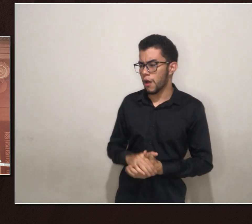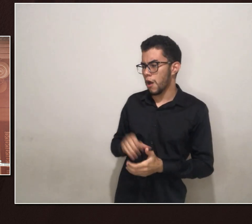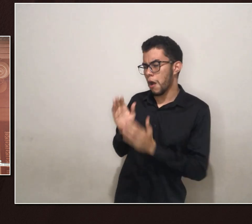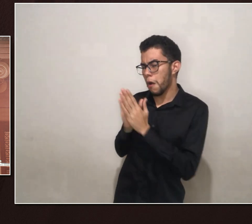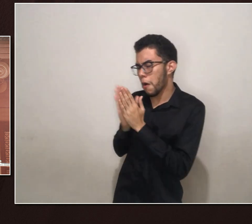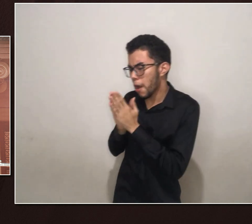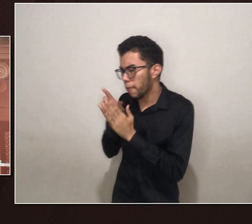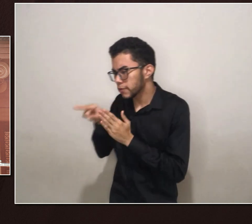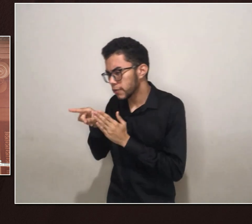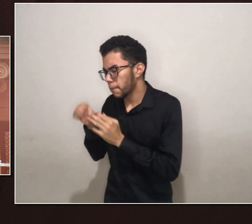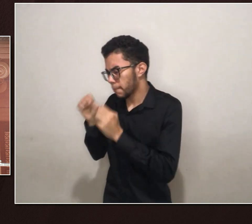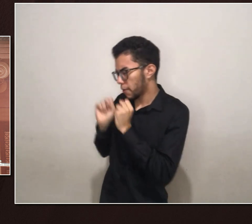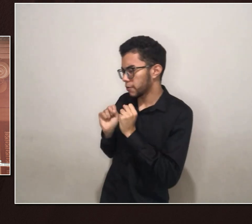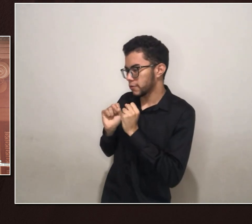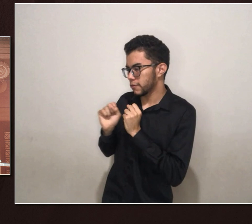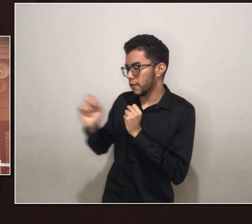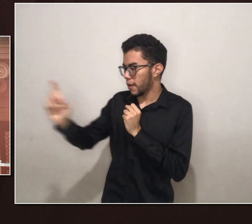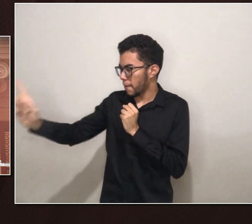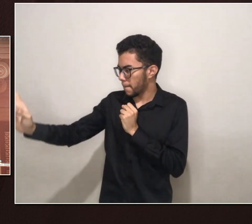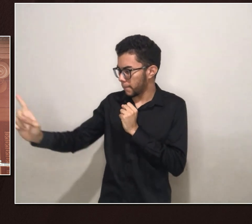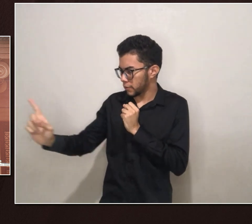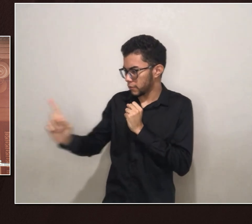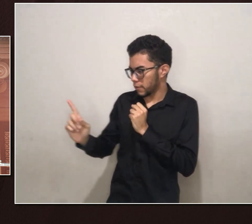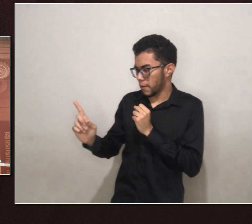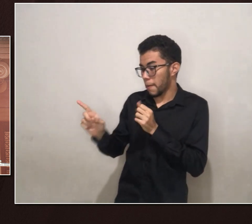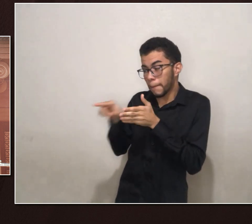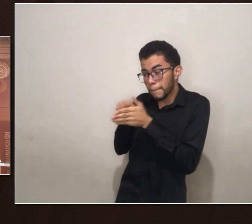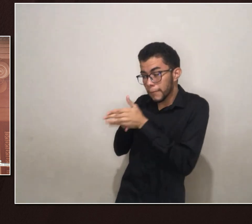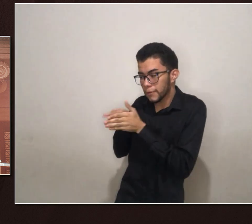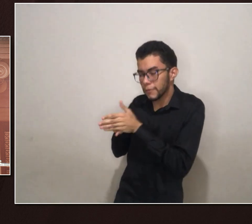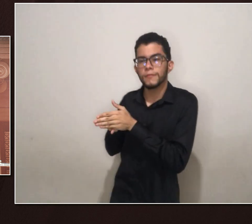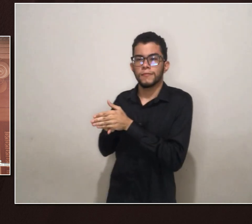deixa o Evangelho sair, que ele vai fazer o seu trabalho, né?